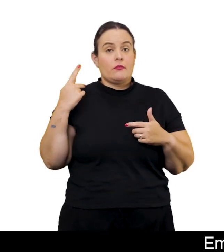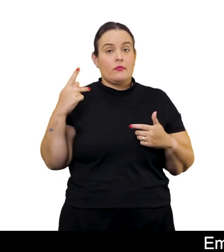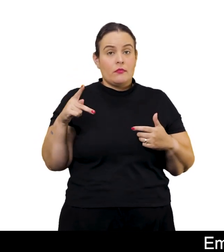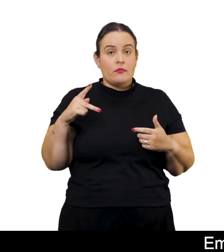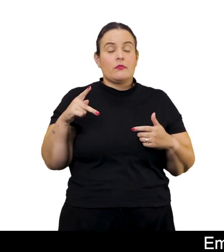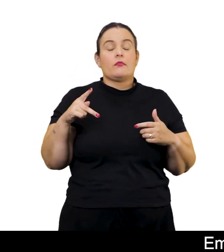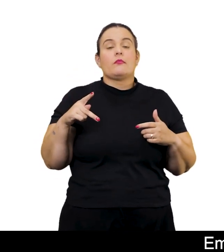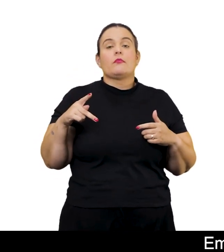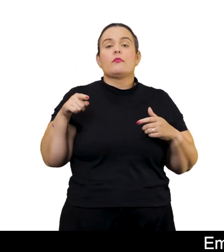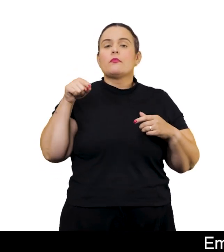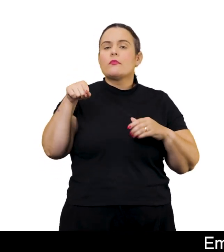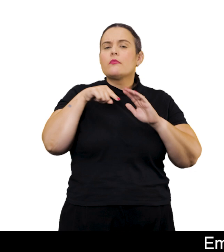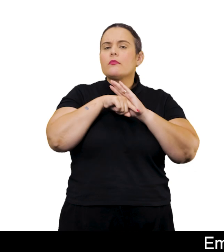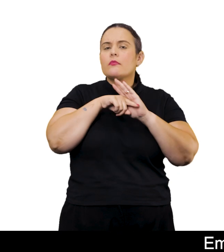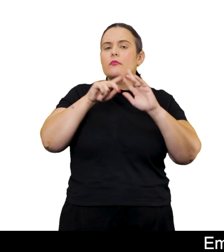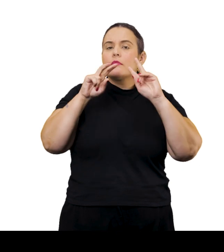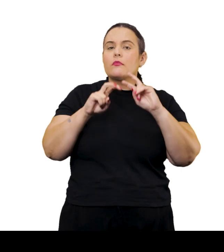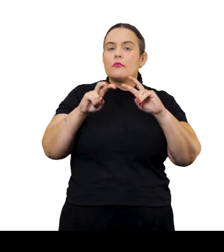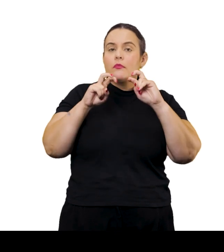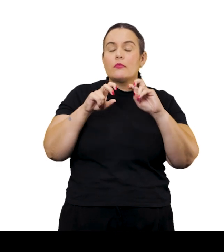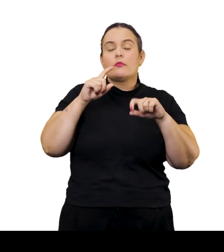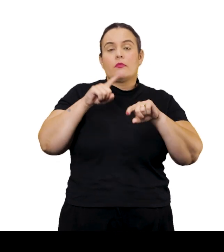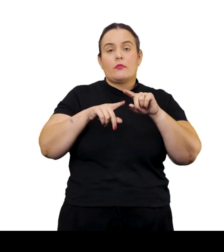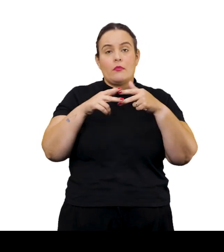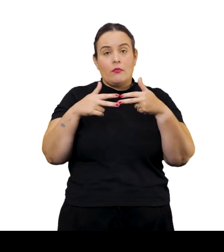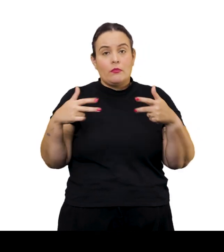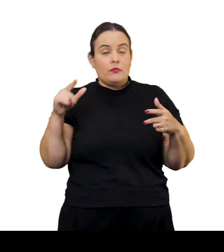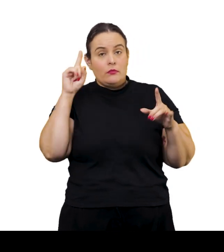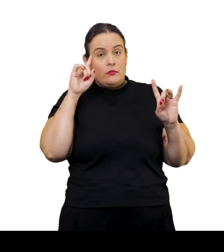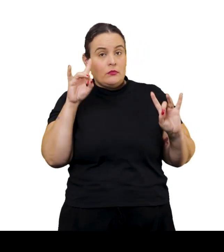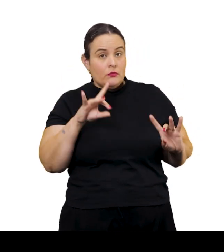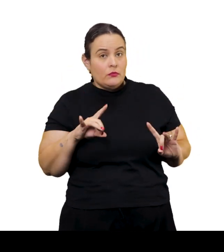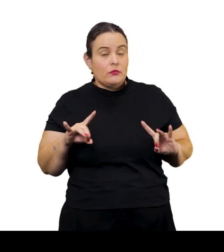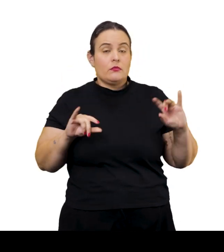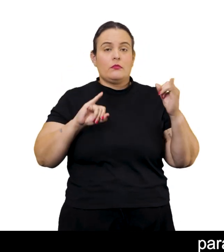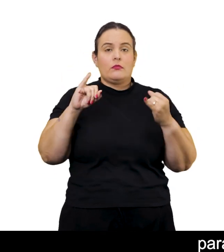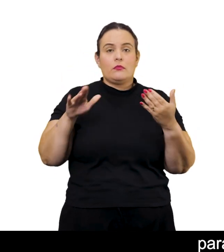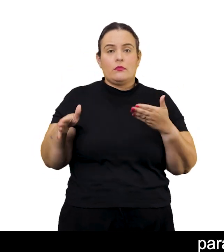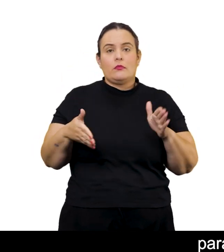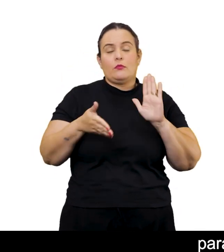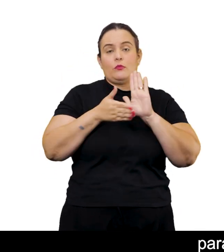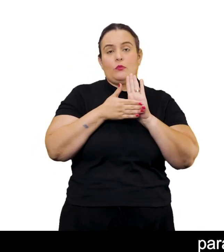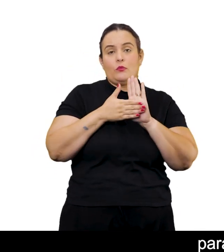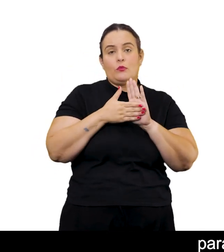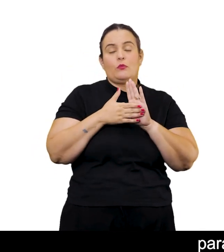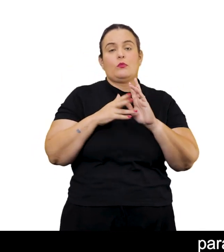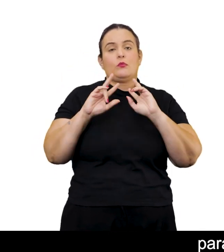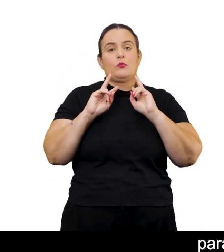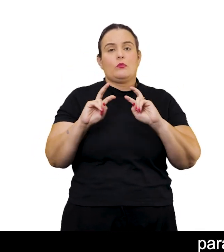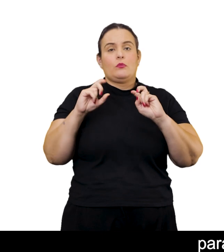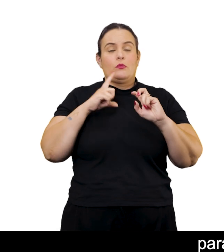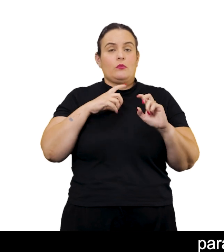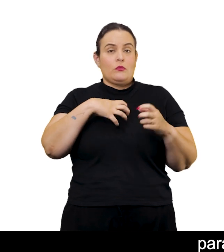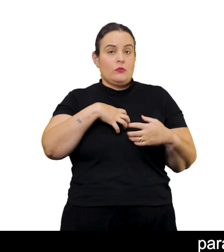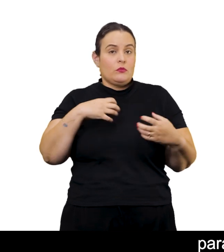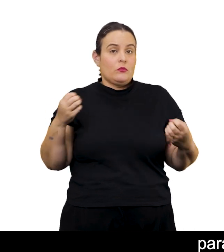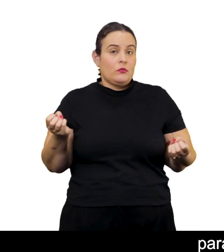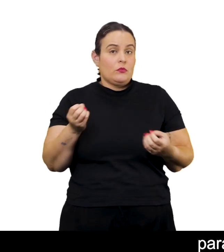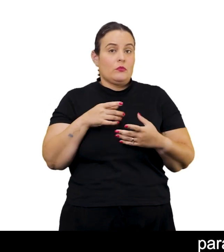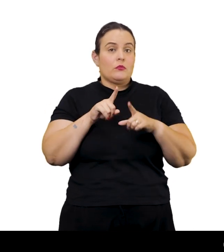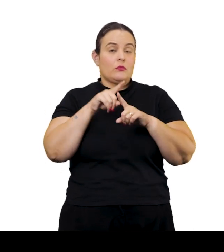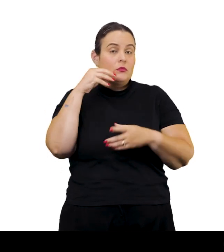obras, Paraíso explora o potencial de materiais cotidianos e industriais para propor novas leituras sobre